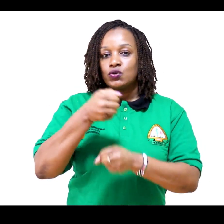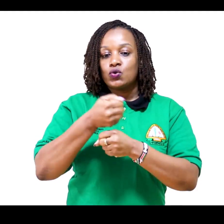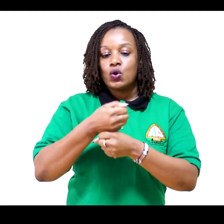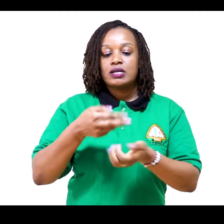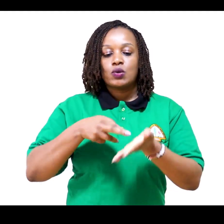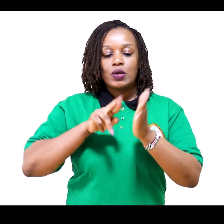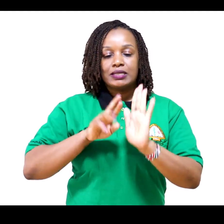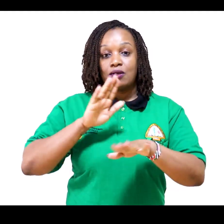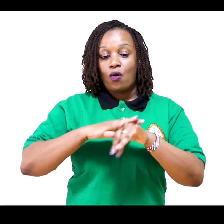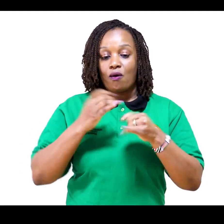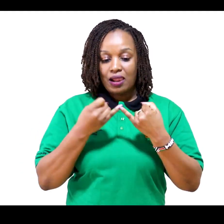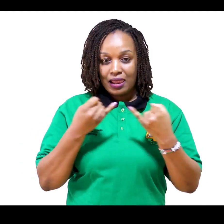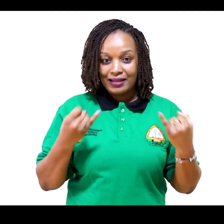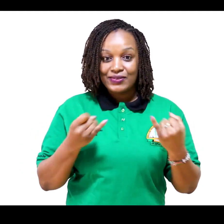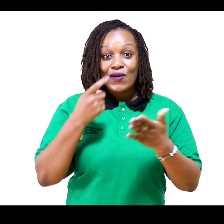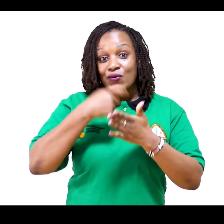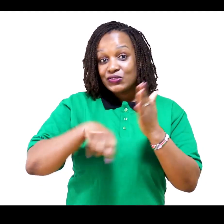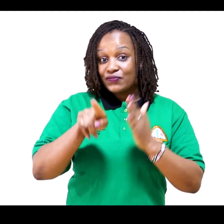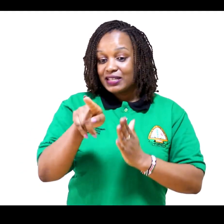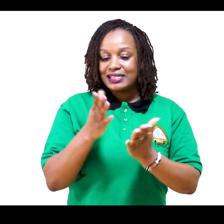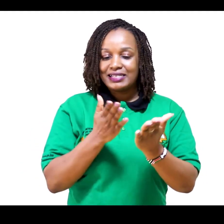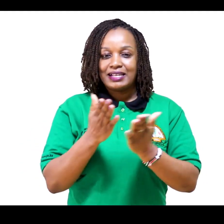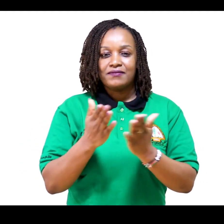mtandaoni. Gharama ya huduma hii ni shilingi